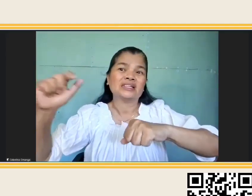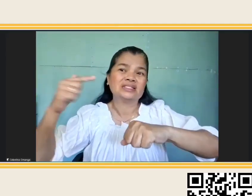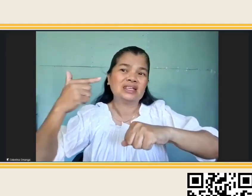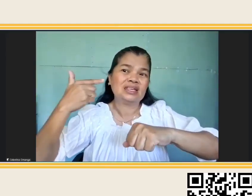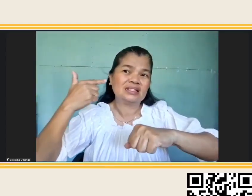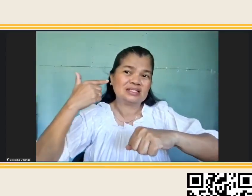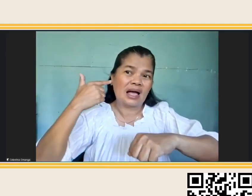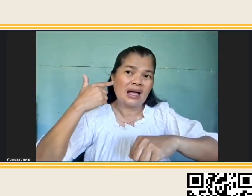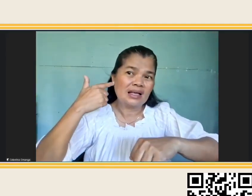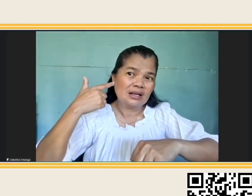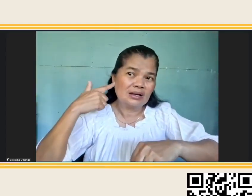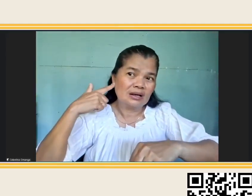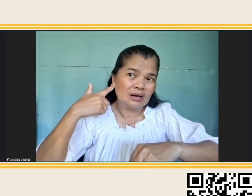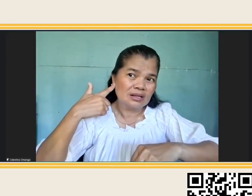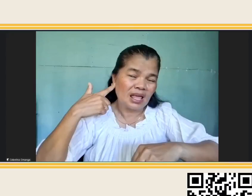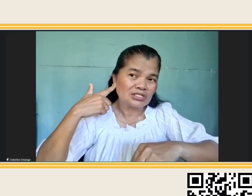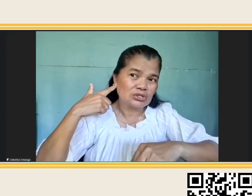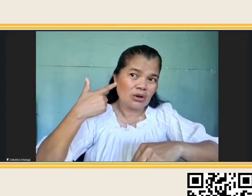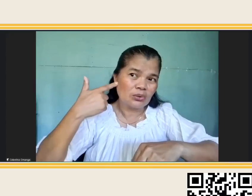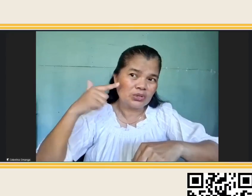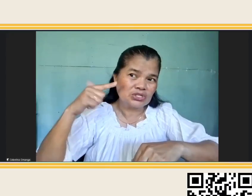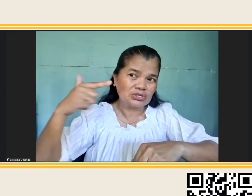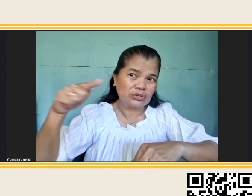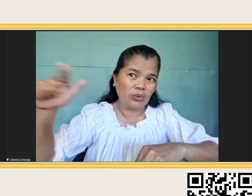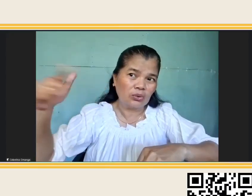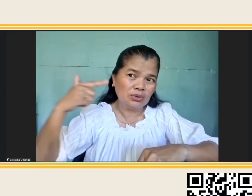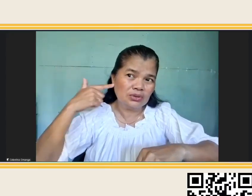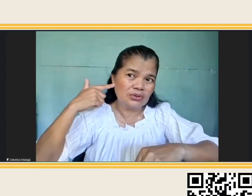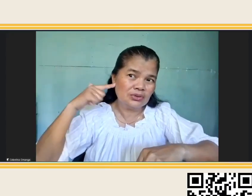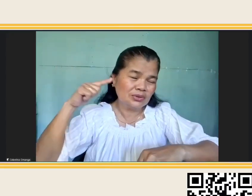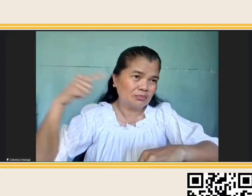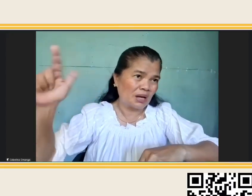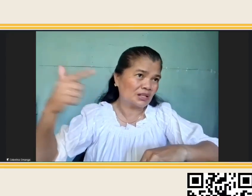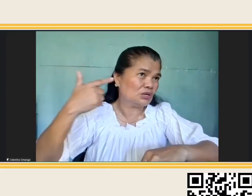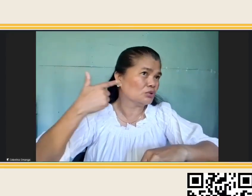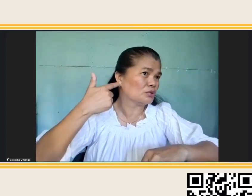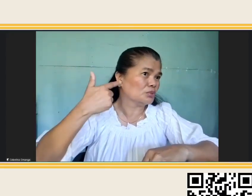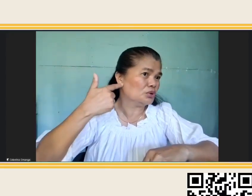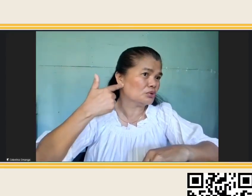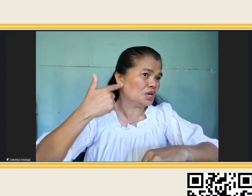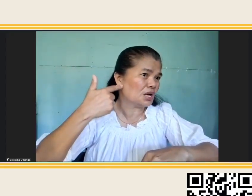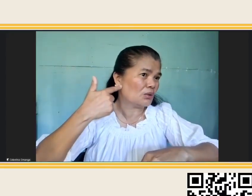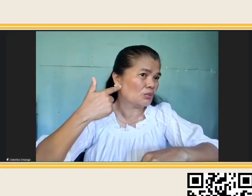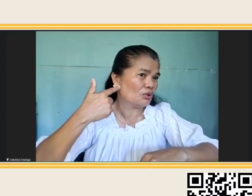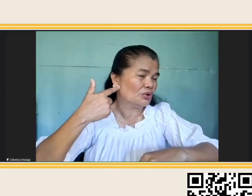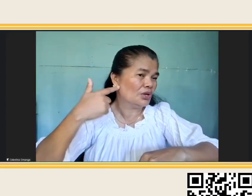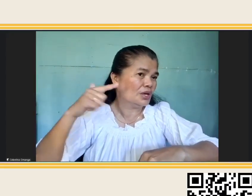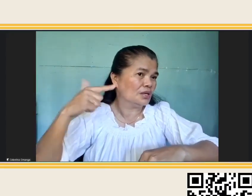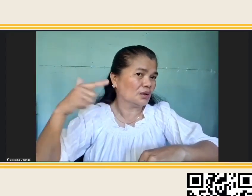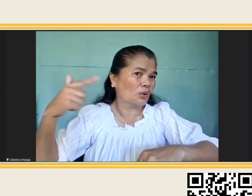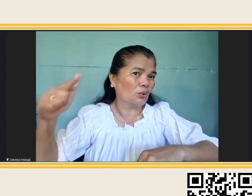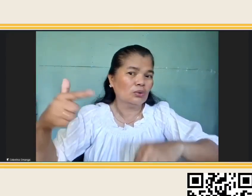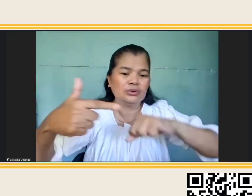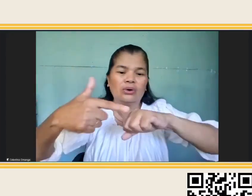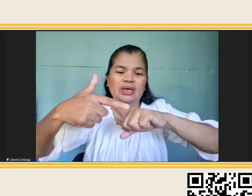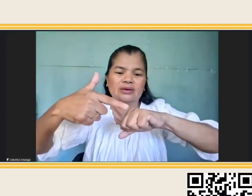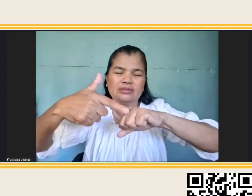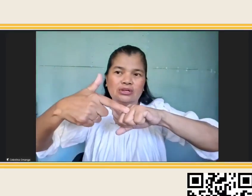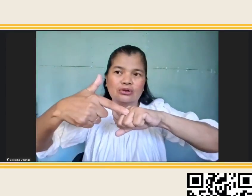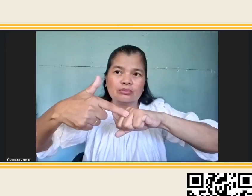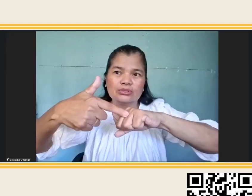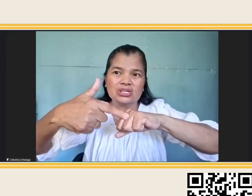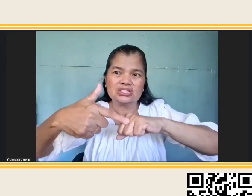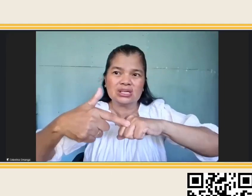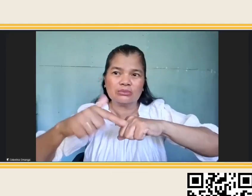So, parehas din yan sa next color, which is gold. Parang tinuro mo yung hikaw mo na gold, o kaya